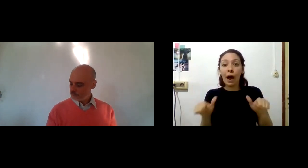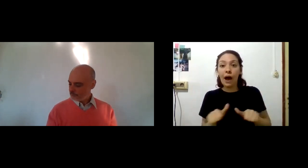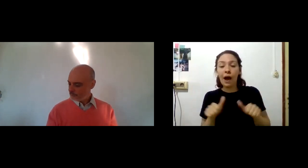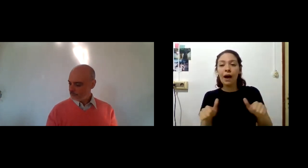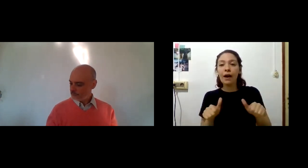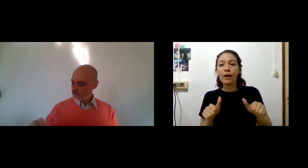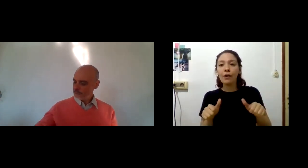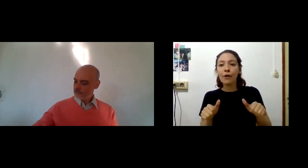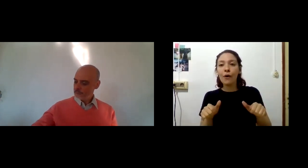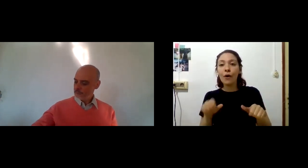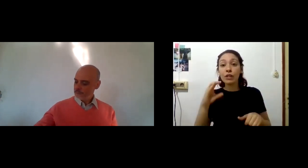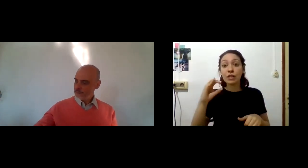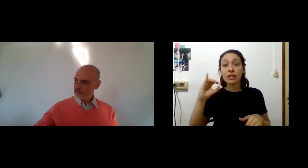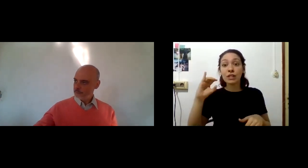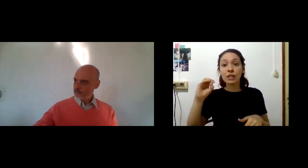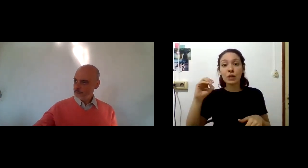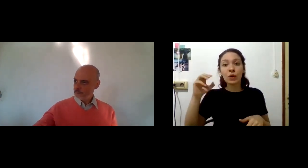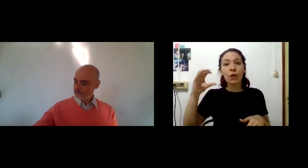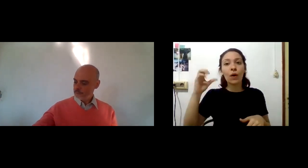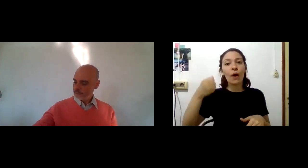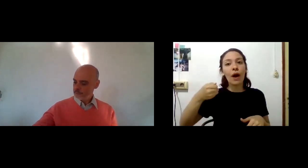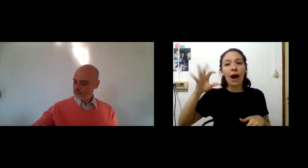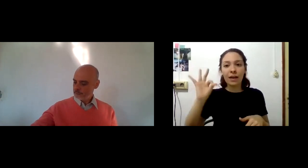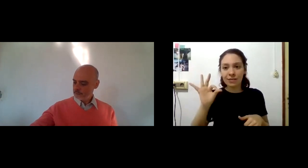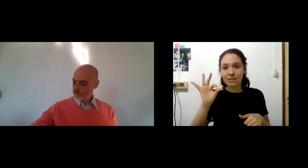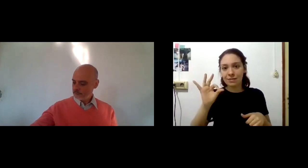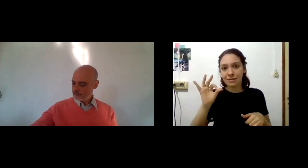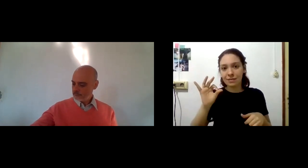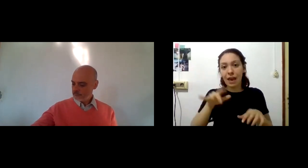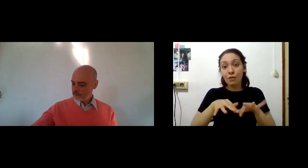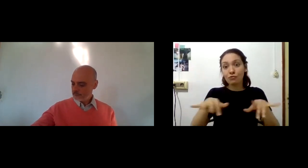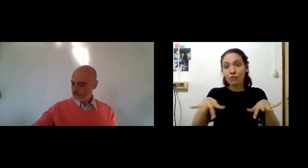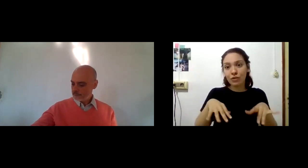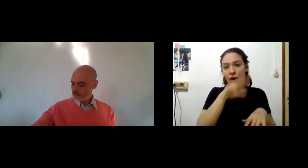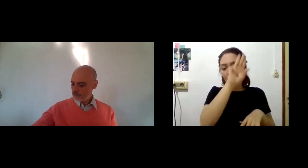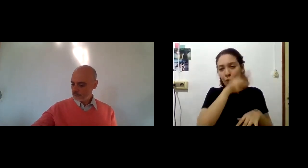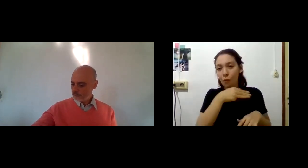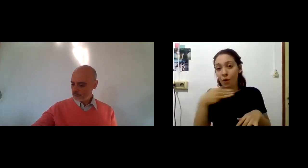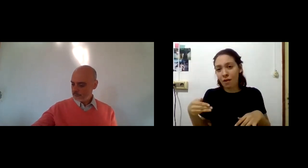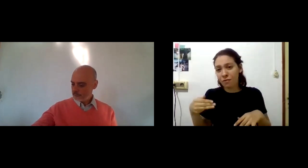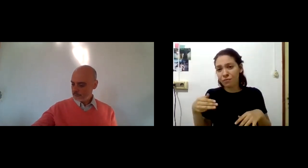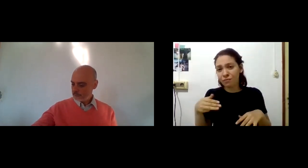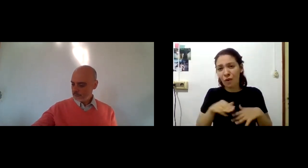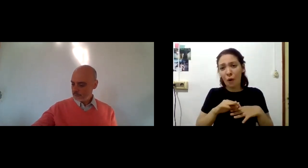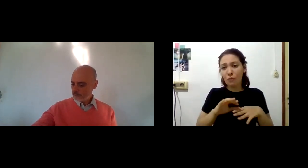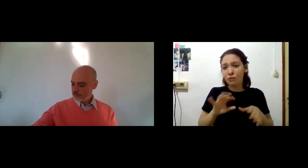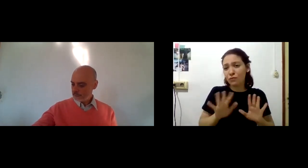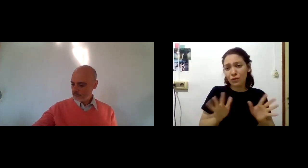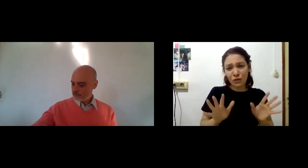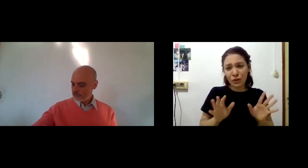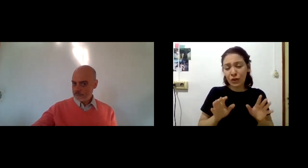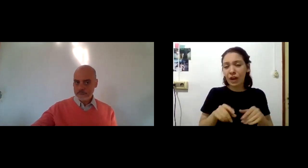el SGE que no me funciona. ¿Cómo hago para que me lo cambien? Porque realmente no me aparece.